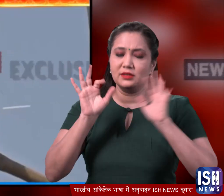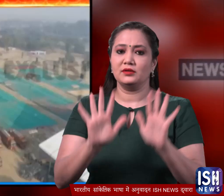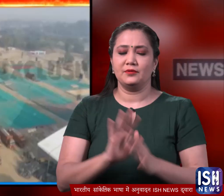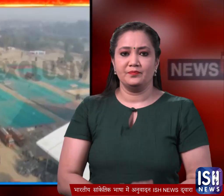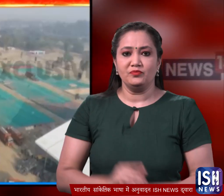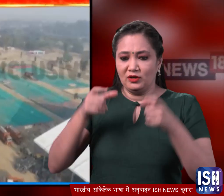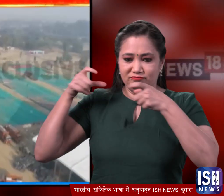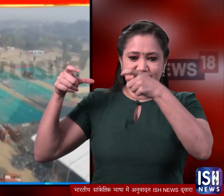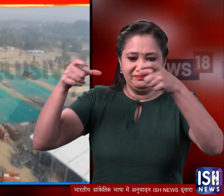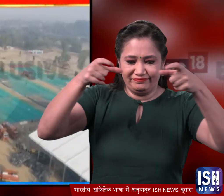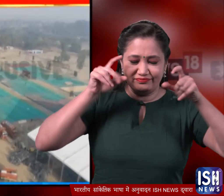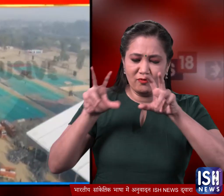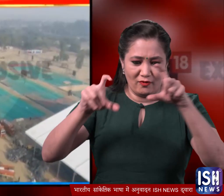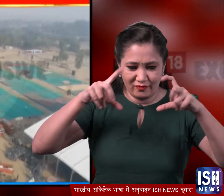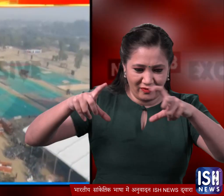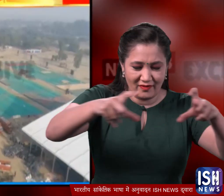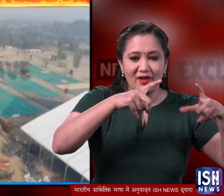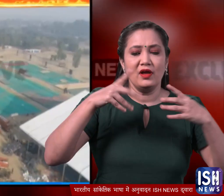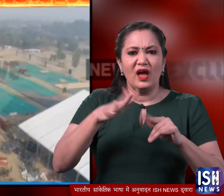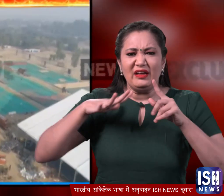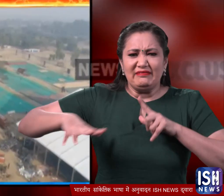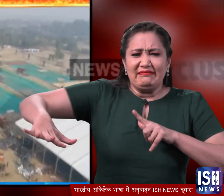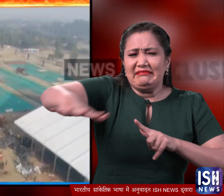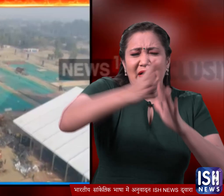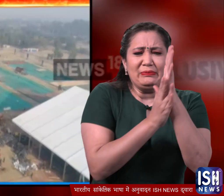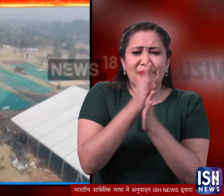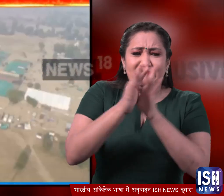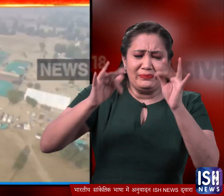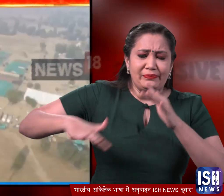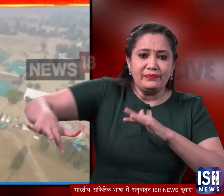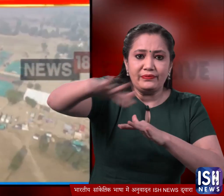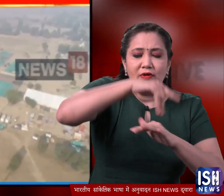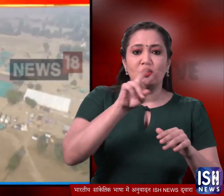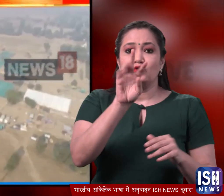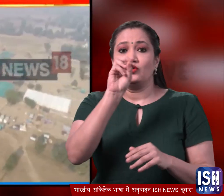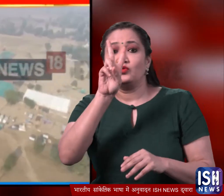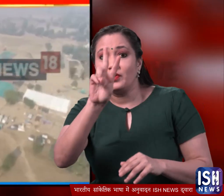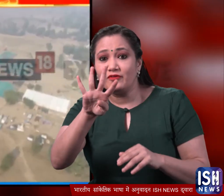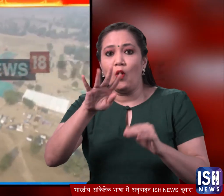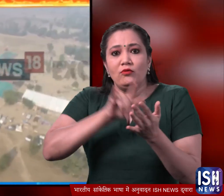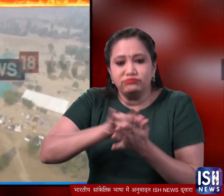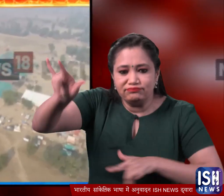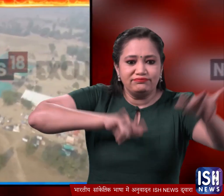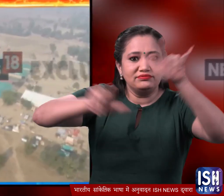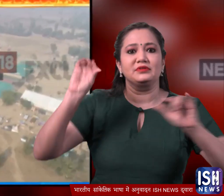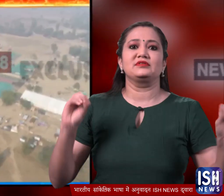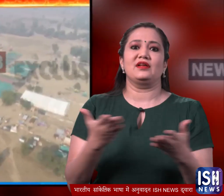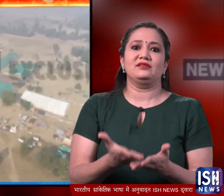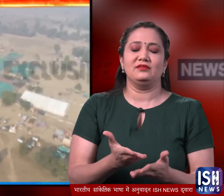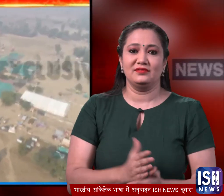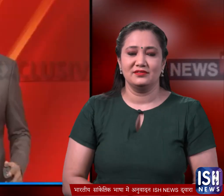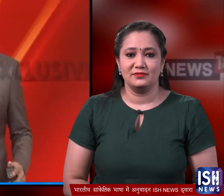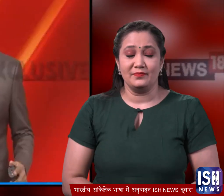योजना है। ड्रोन से ली गई तस्वीरों में दूर दूर तक जहां केवल खाली मैदान दिखता है, वहां 2024 में विमानों की आवाजाही शुरू